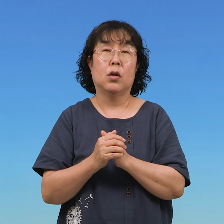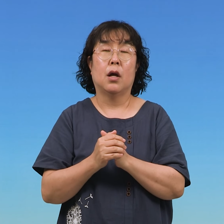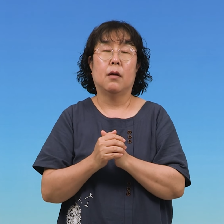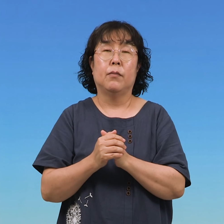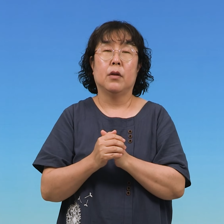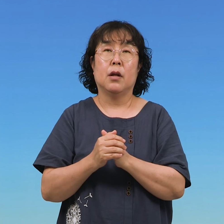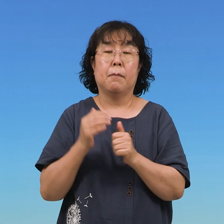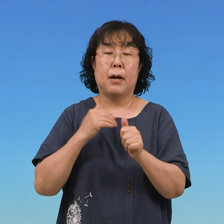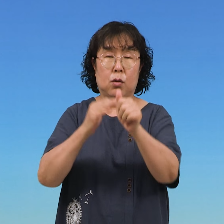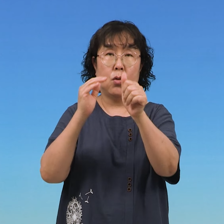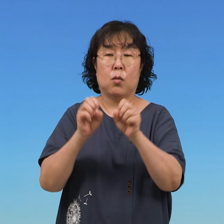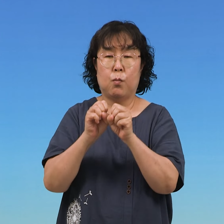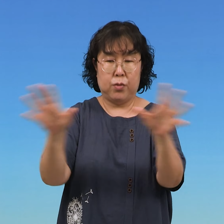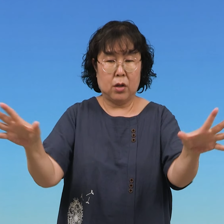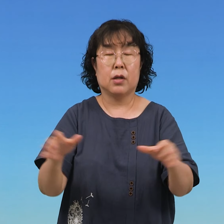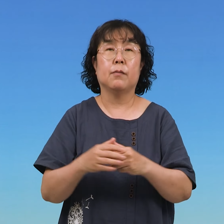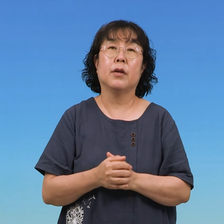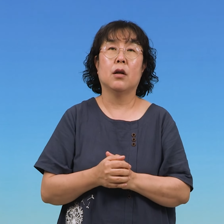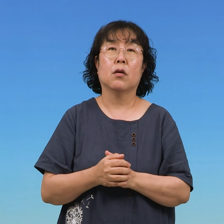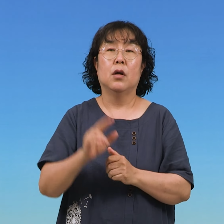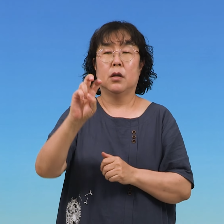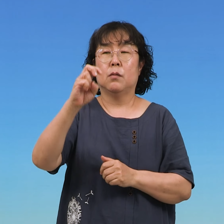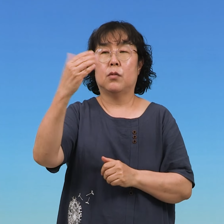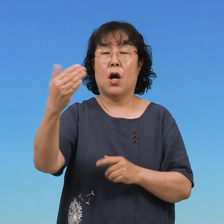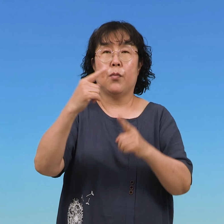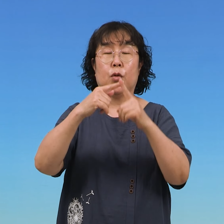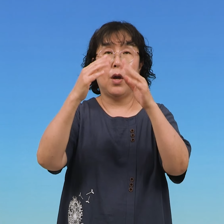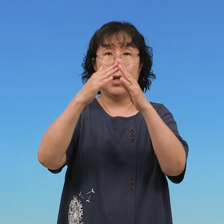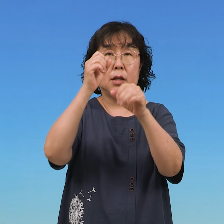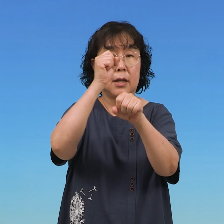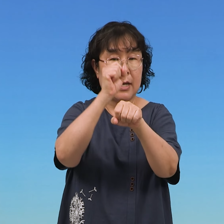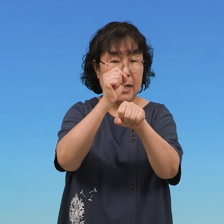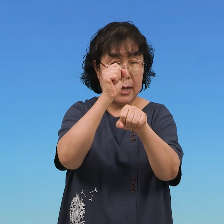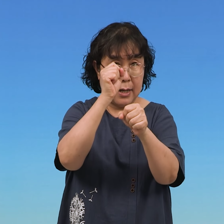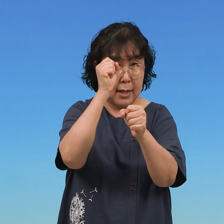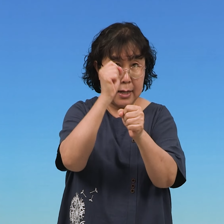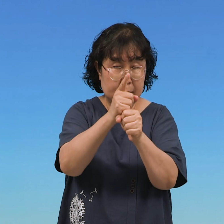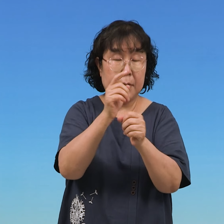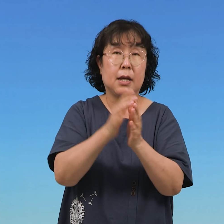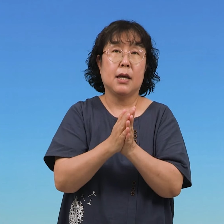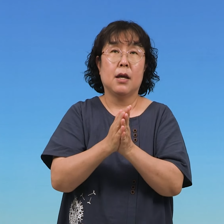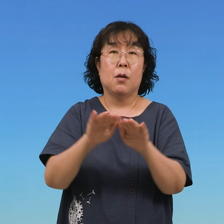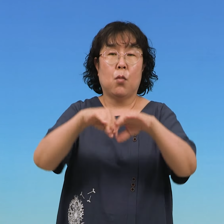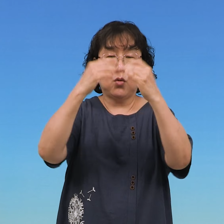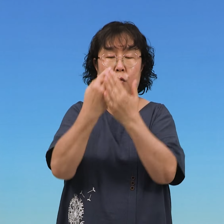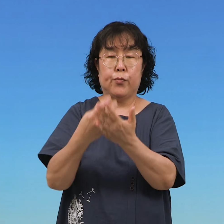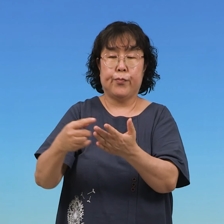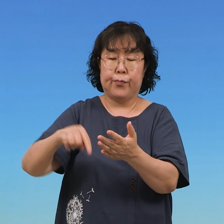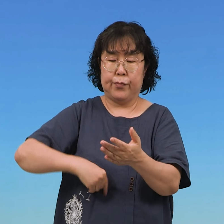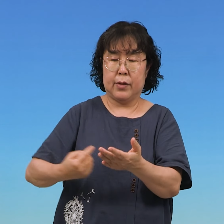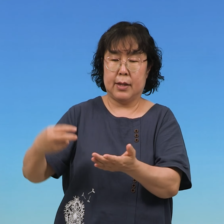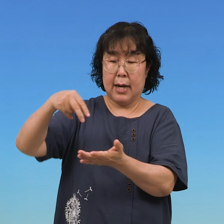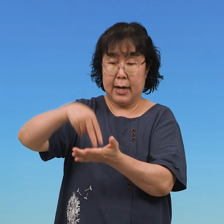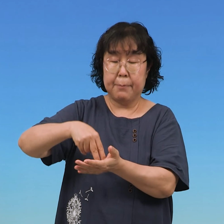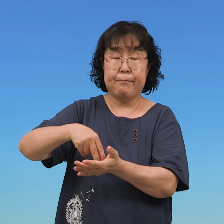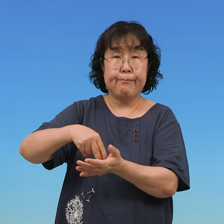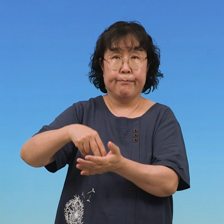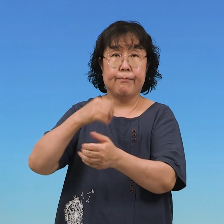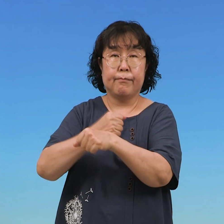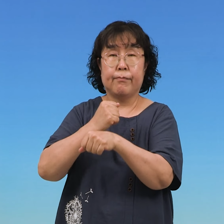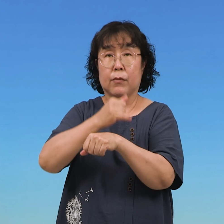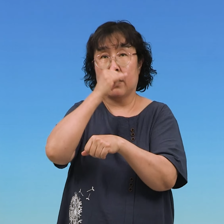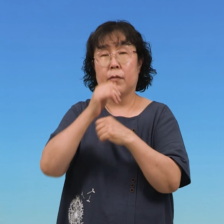그래요. 파송받아 가셨고요. 지금 29교회는 이미 다 자립을 하고 있습니다. 그리고 어떤